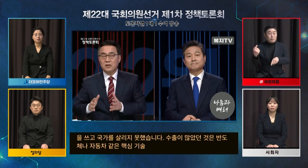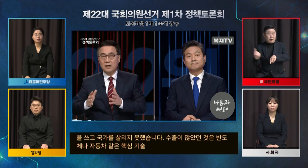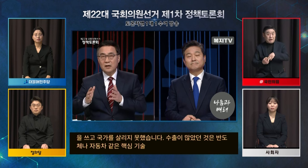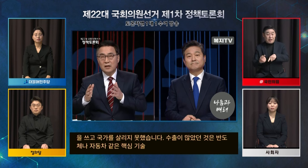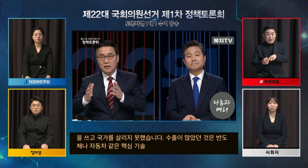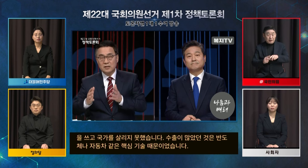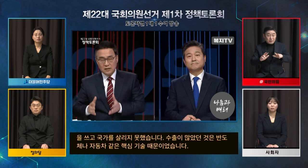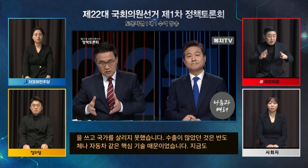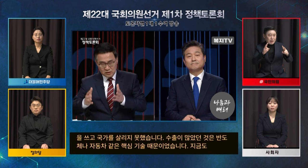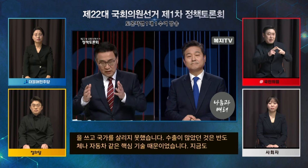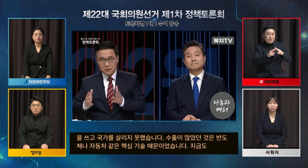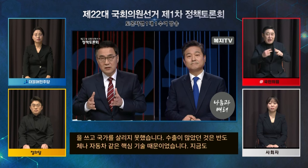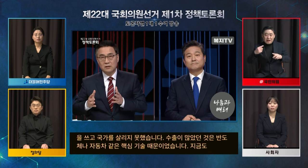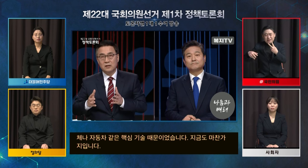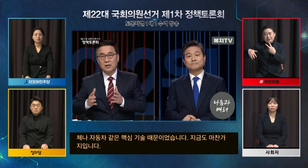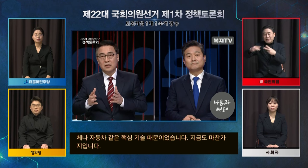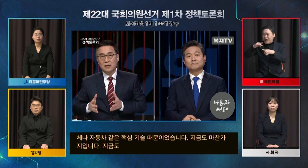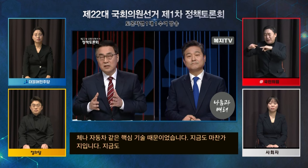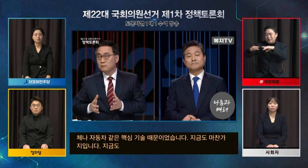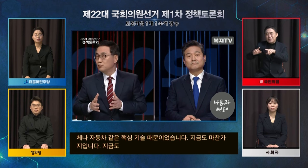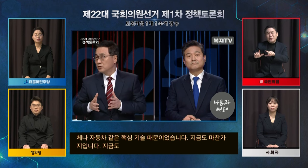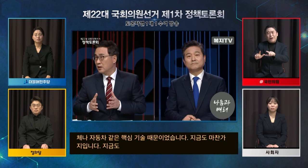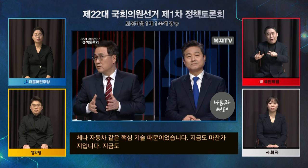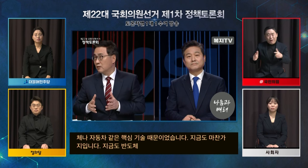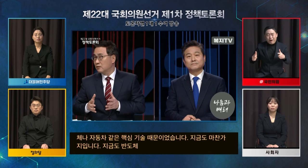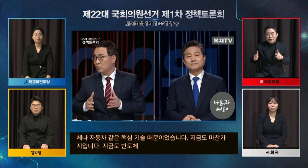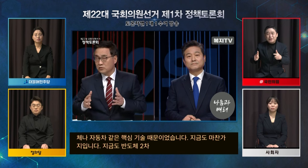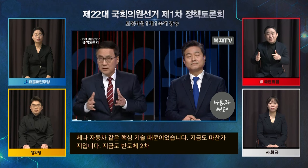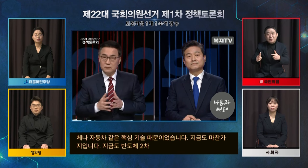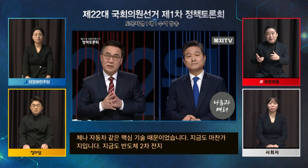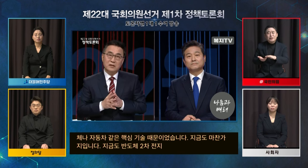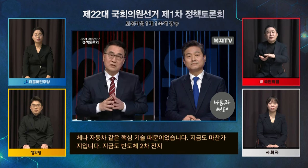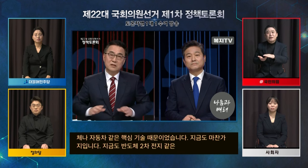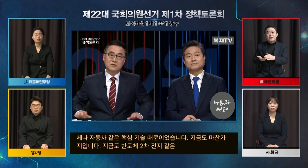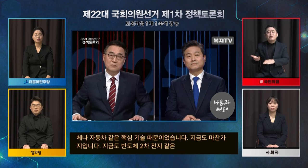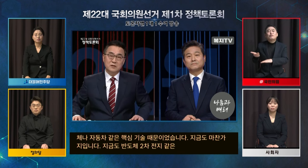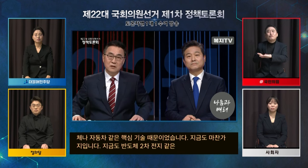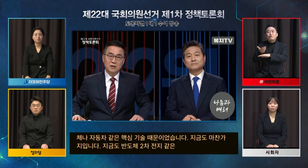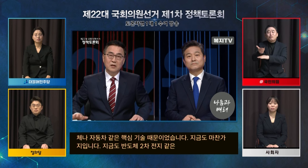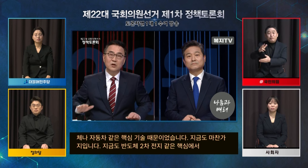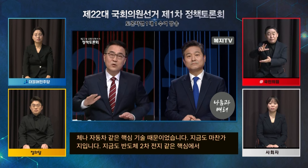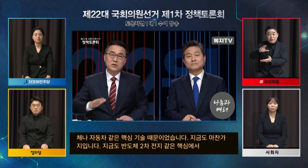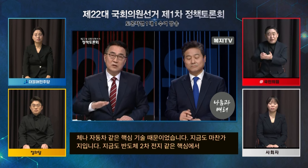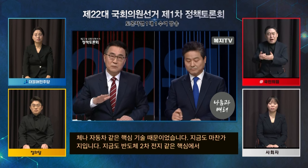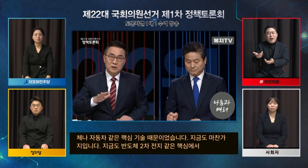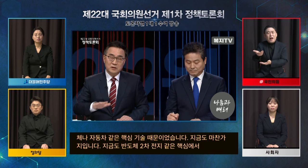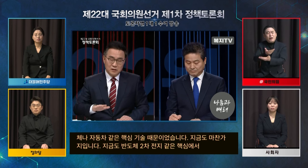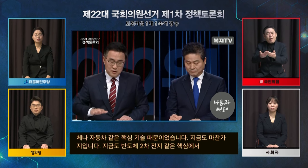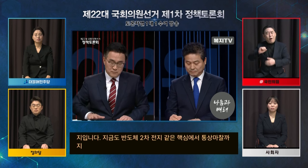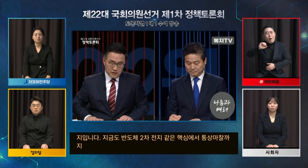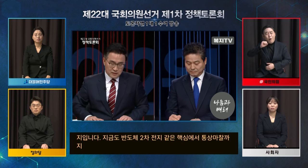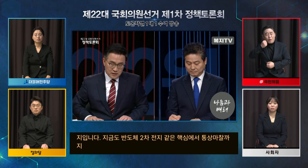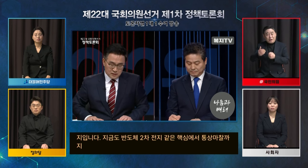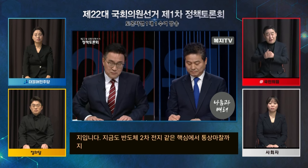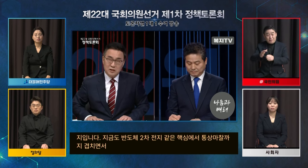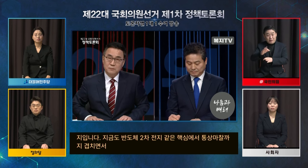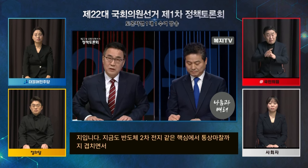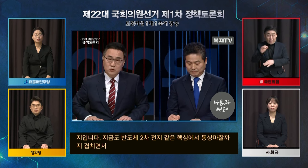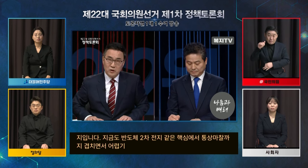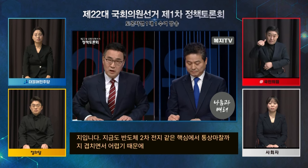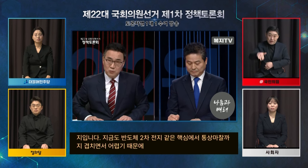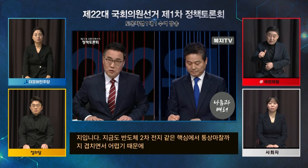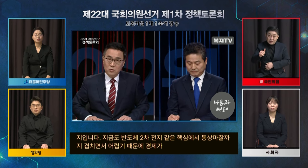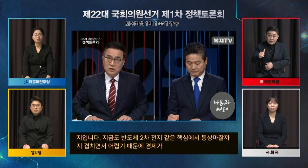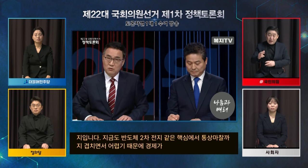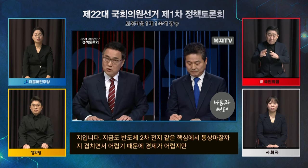반도체, 2차전지 같은 이런 핵심 문제에서 통상 마찰까지 겹치면서 어려워졌기 때문에 경제가 어렵지만 지금 다시